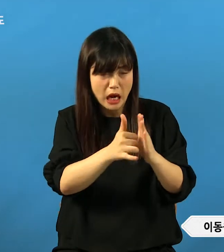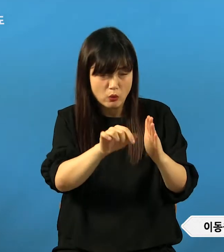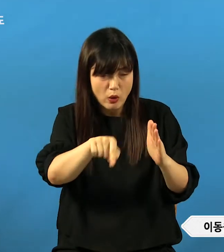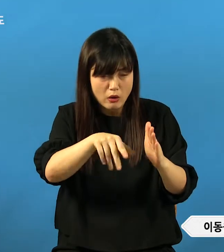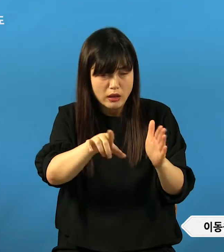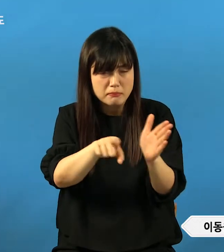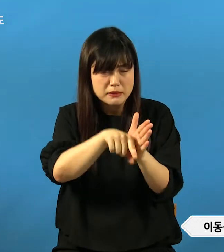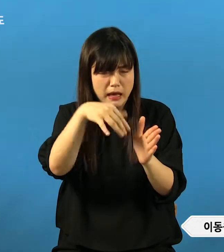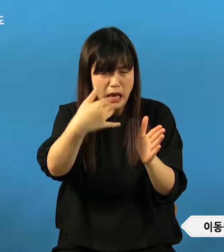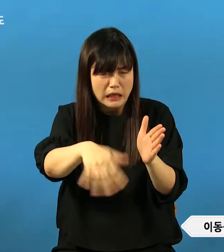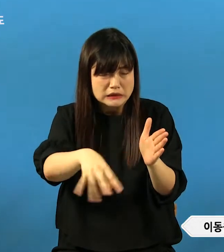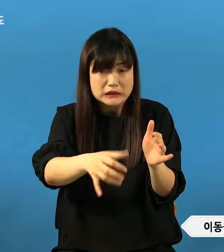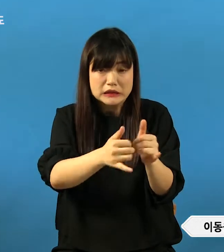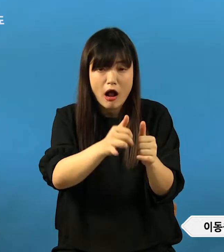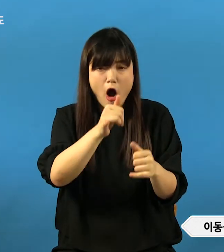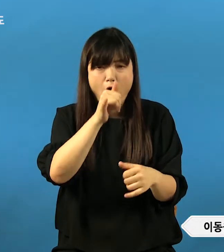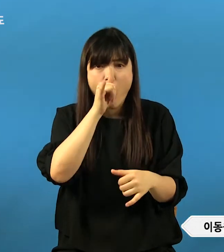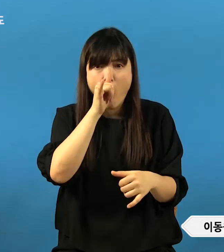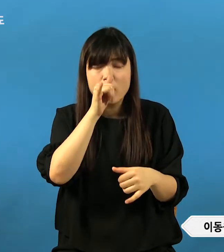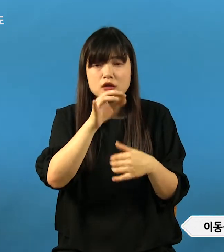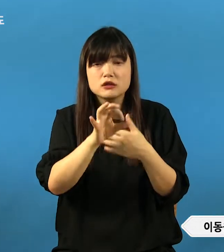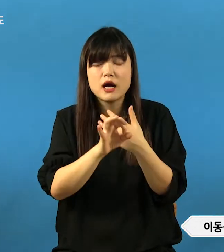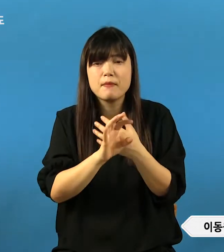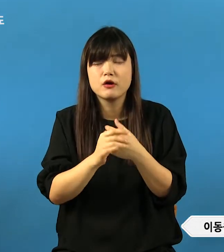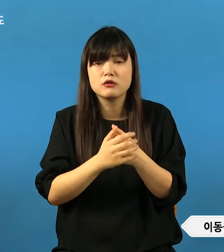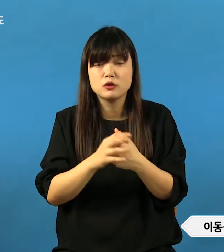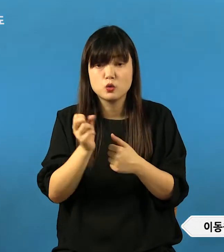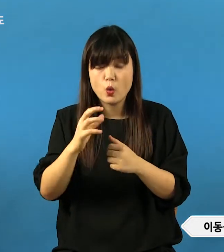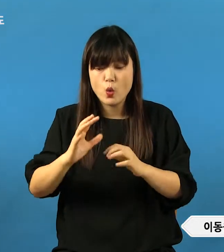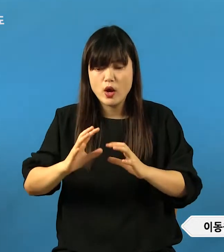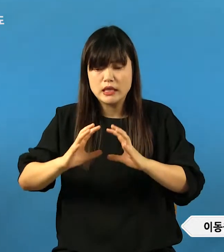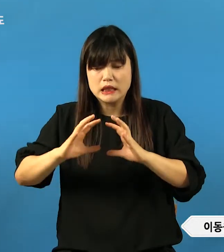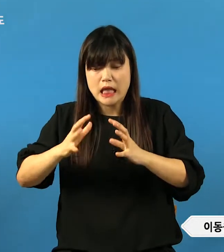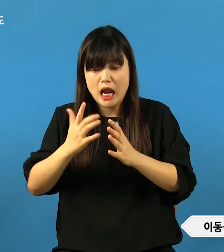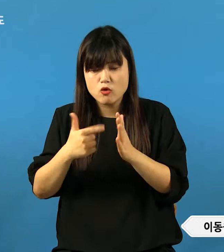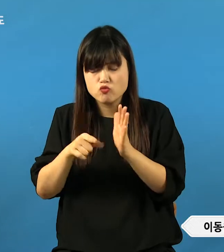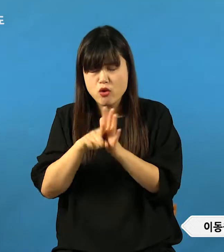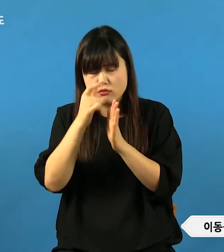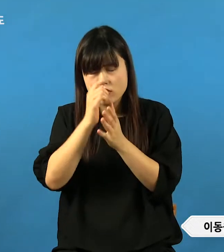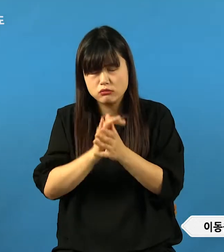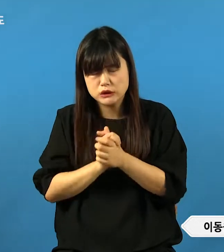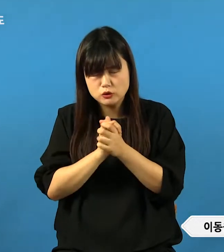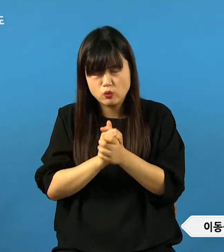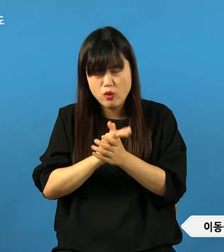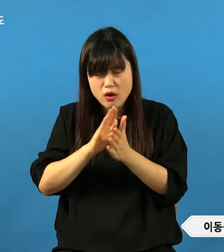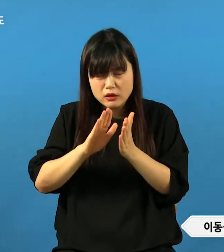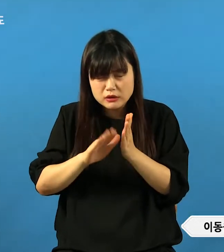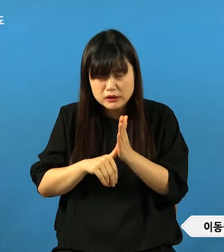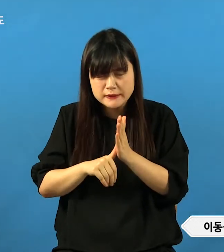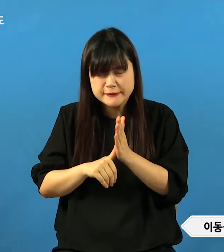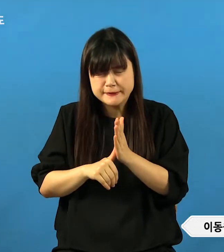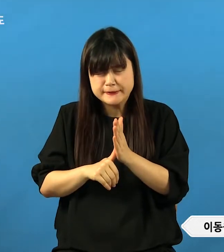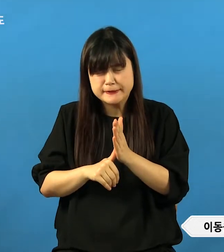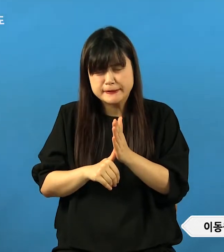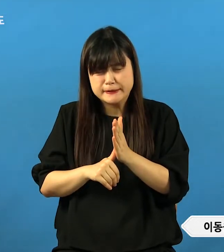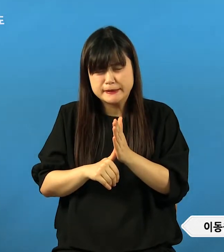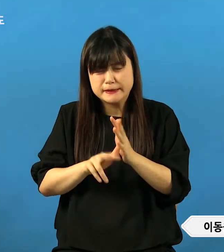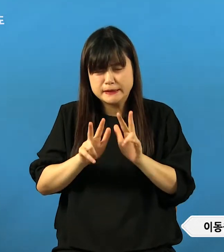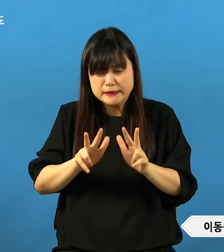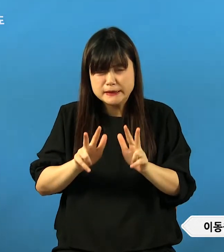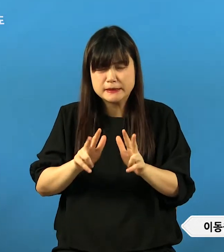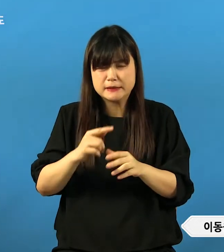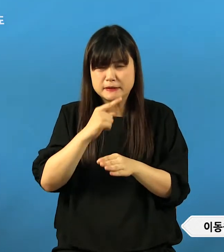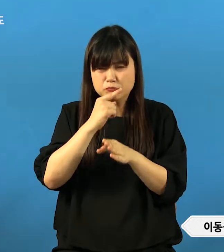아직도 구원받지 못한 사람이 있다면, 우리가 우리 민족의 구원을 위해서 기도하지만 허리 잘린 조국의